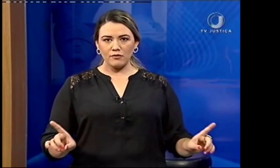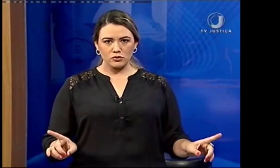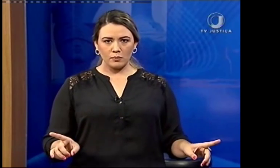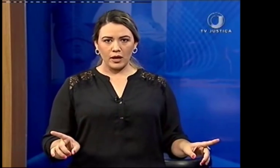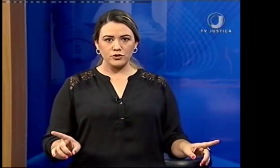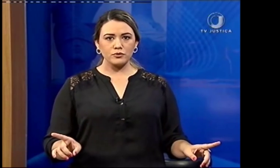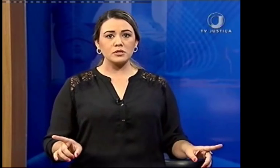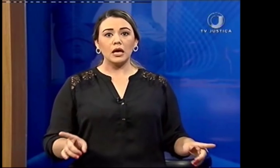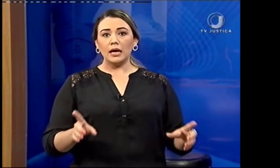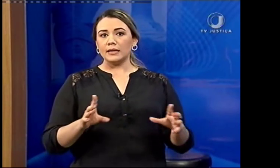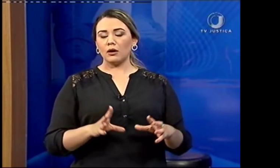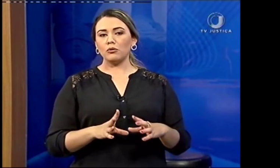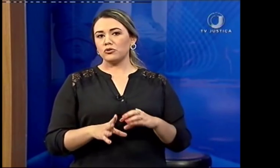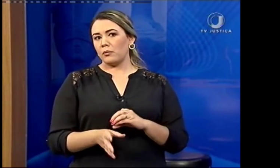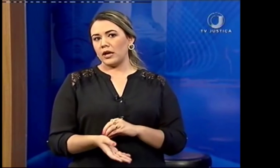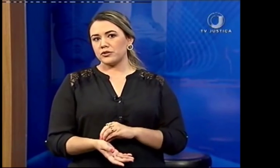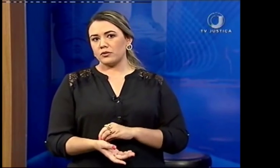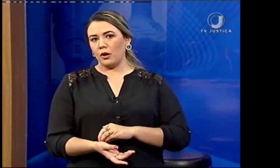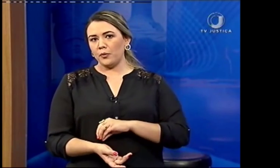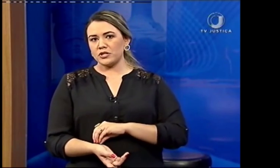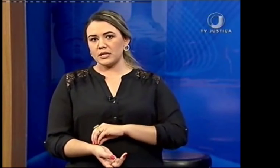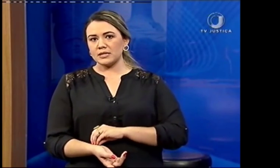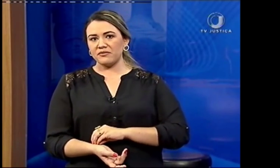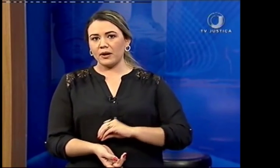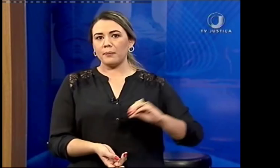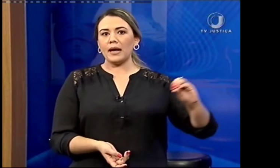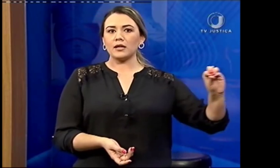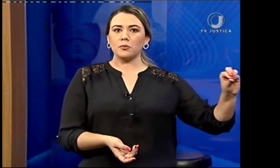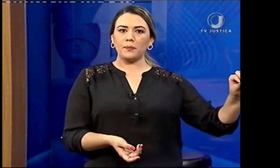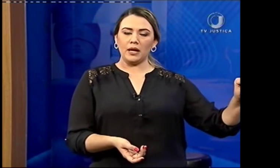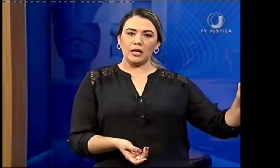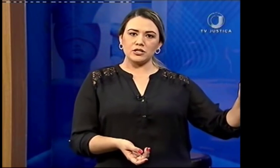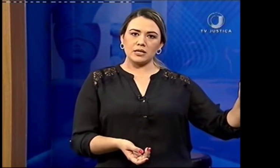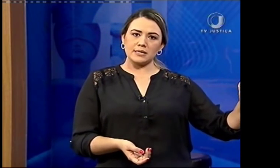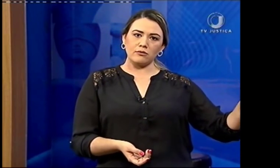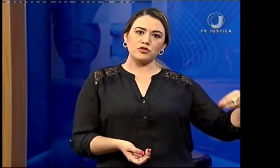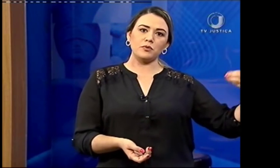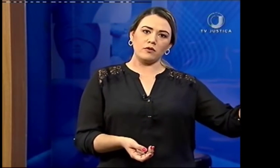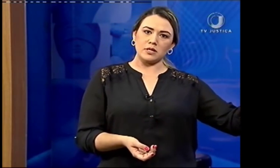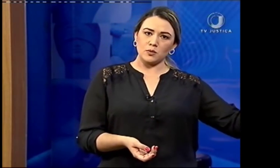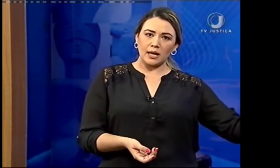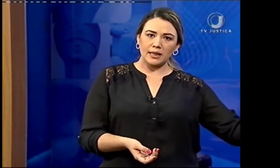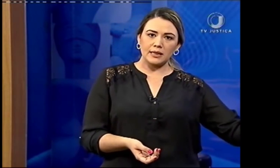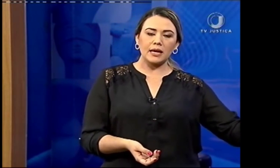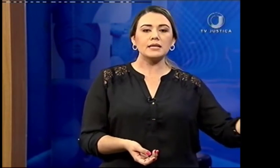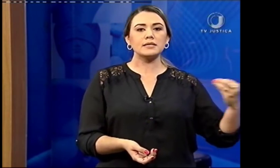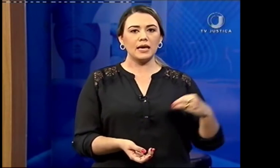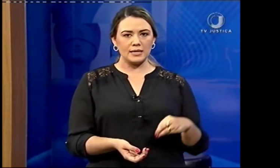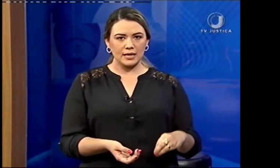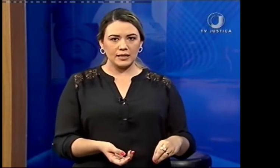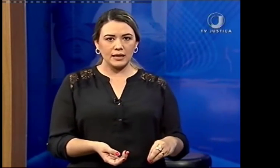aos domésticos, então o doméstico não podia se ver amparado pela legislação de 1943, que